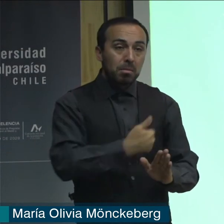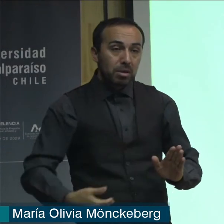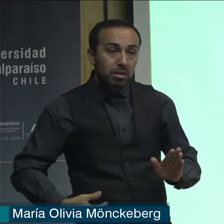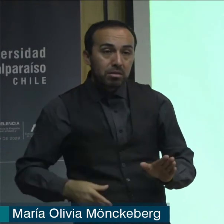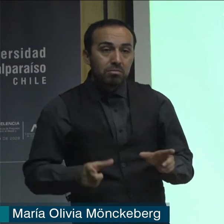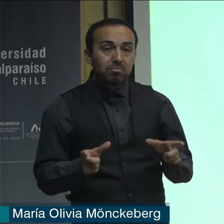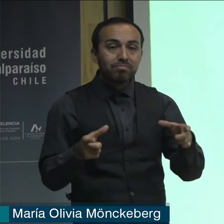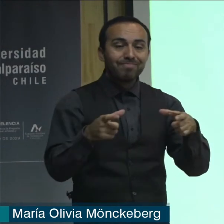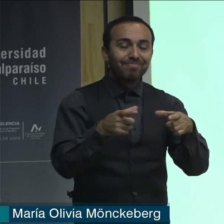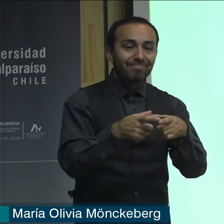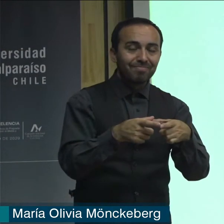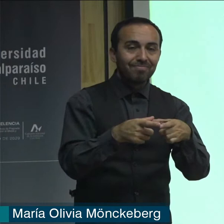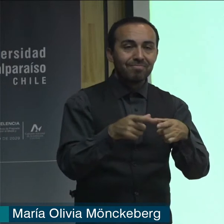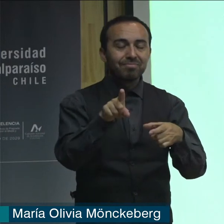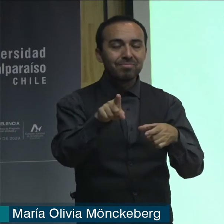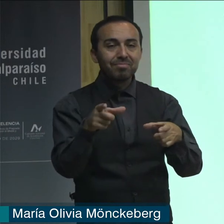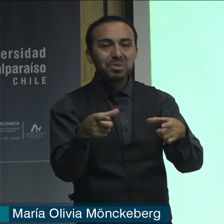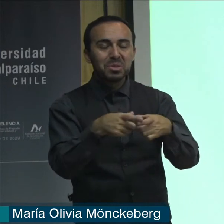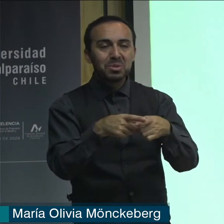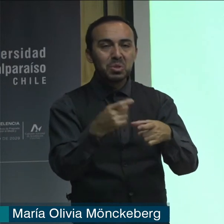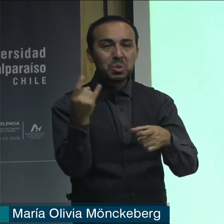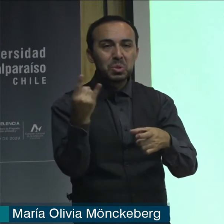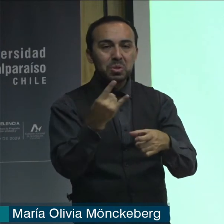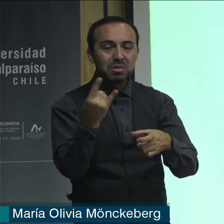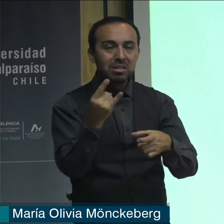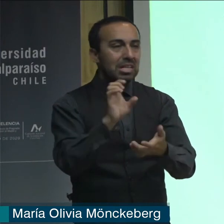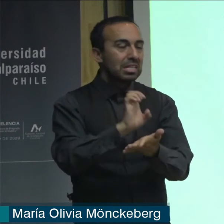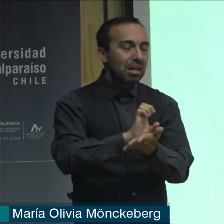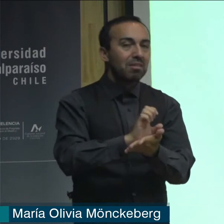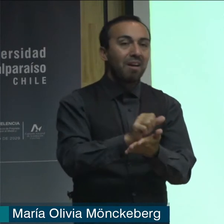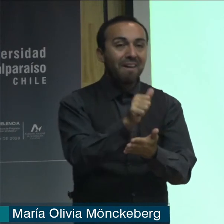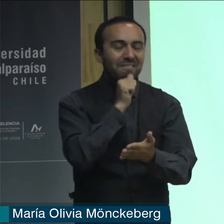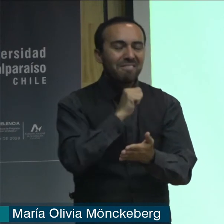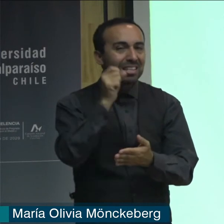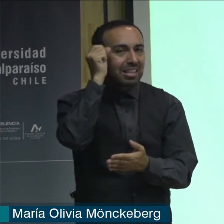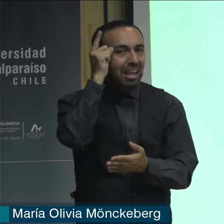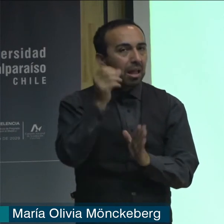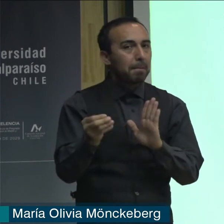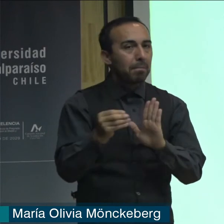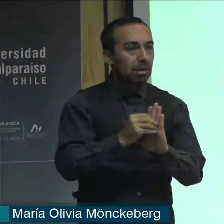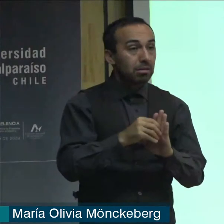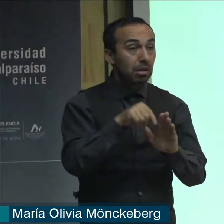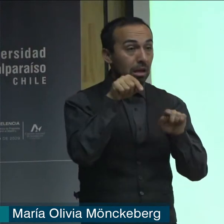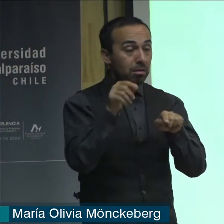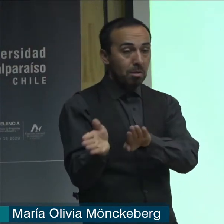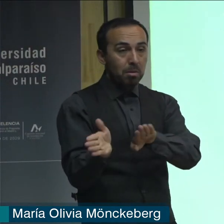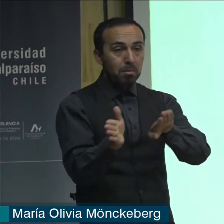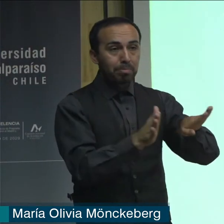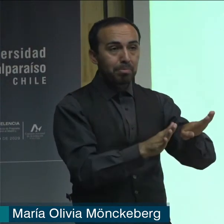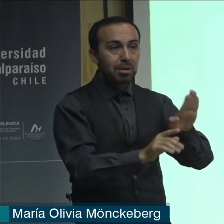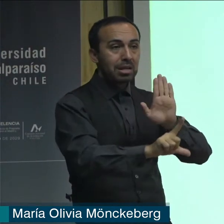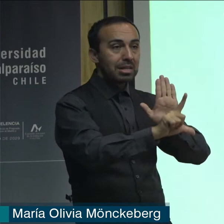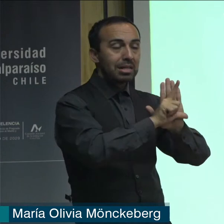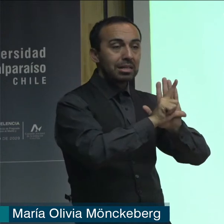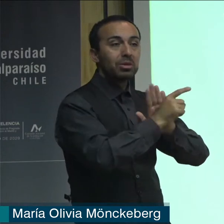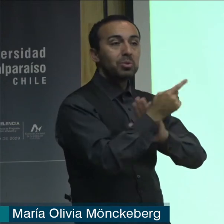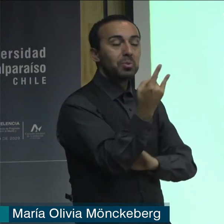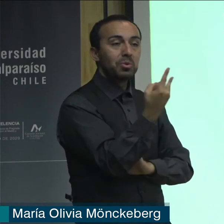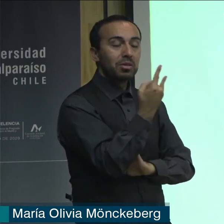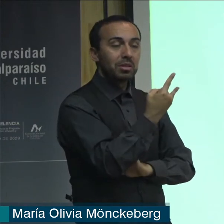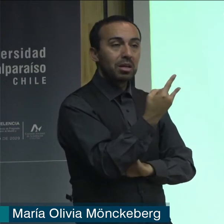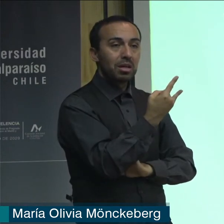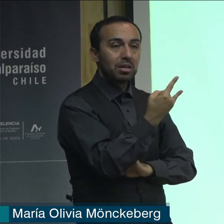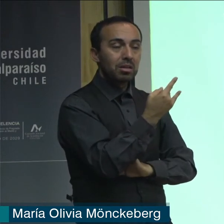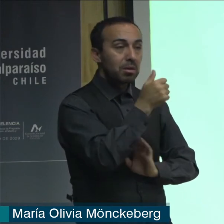no tiene mucho más claro que ella y en el caso de la ley de universidades tenemos que